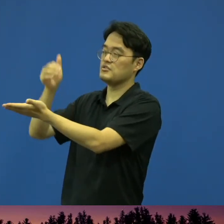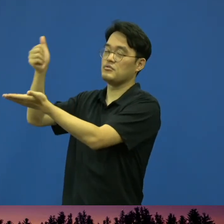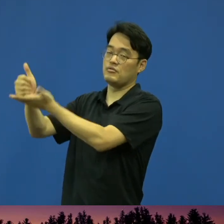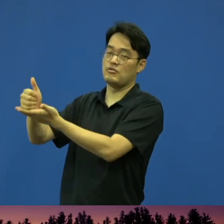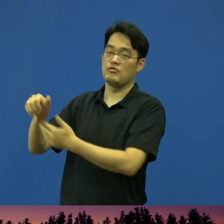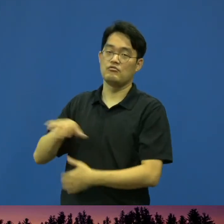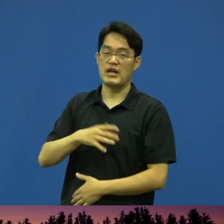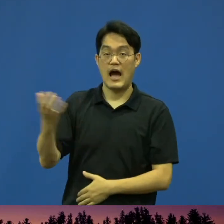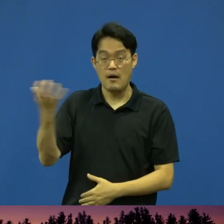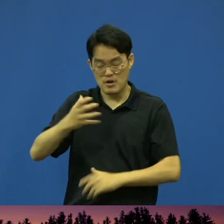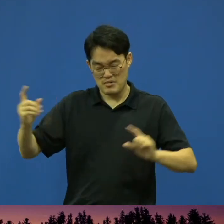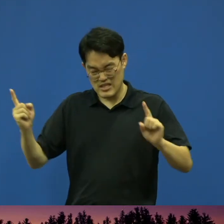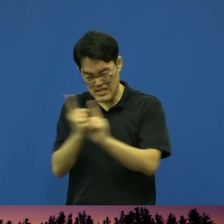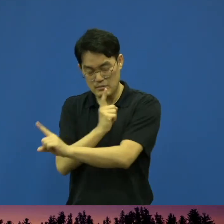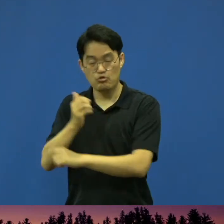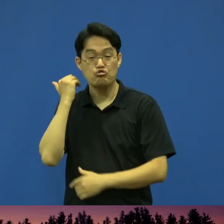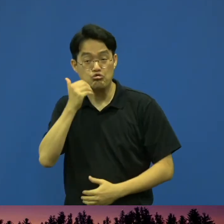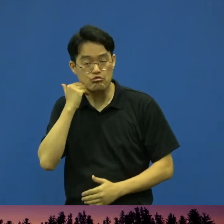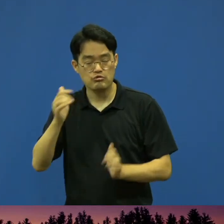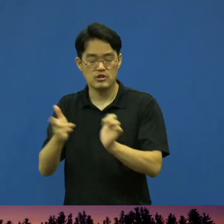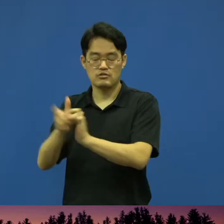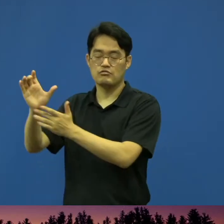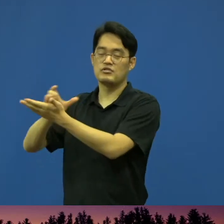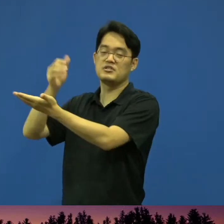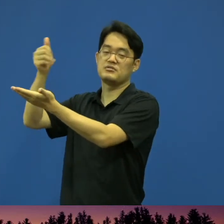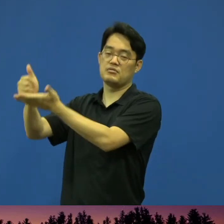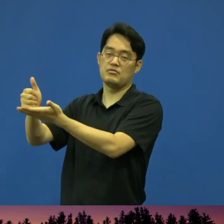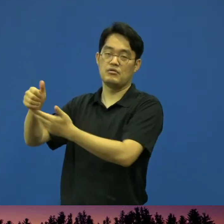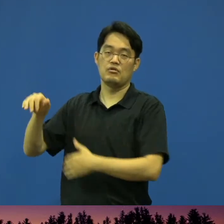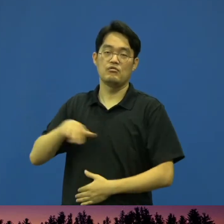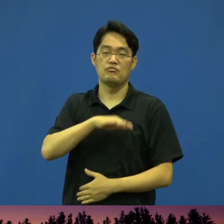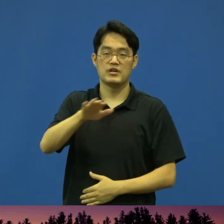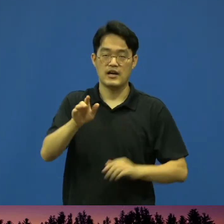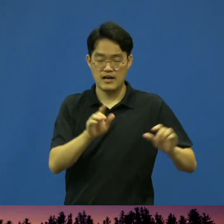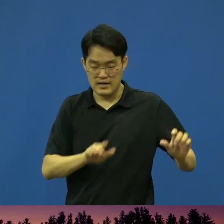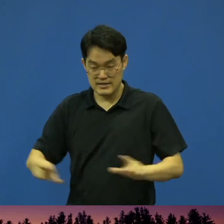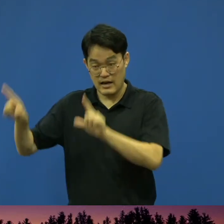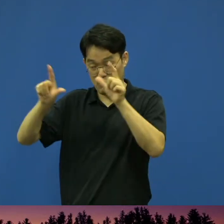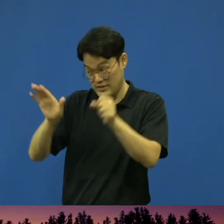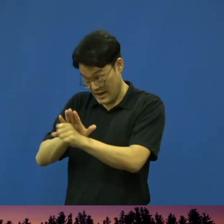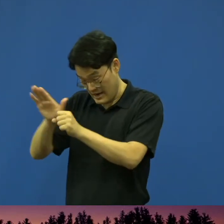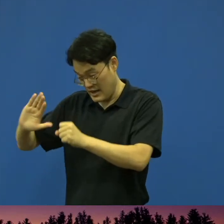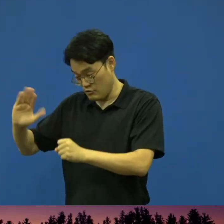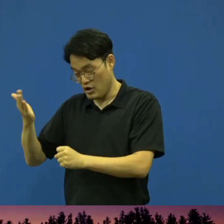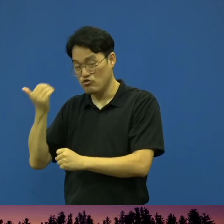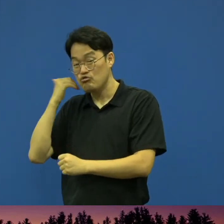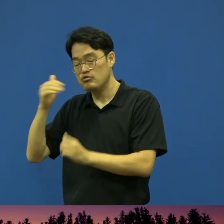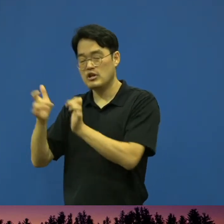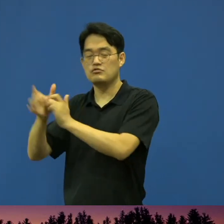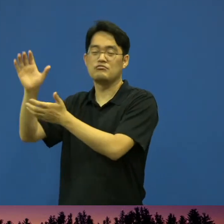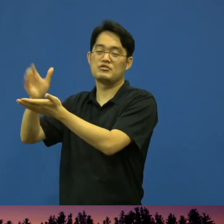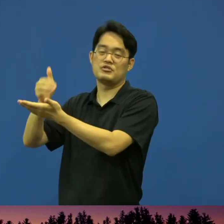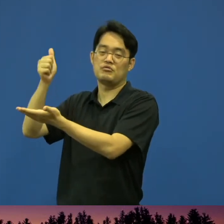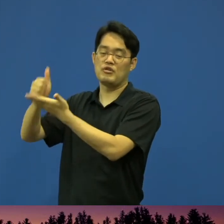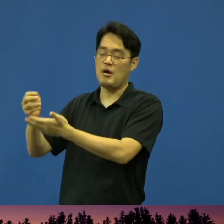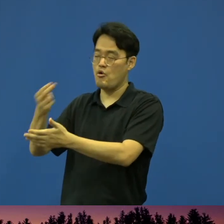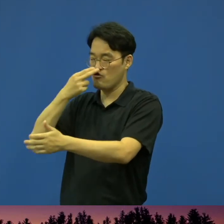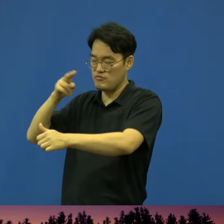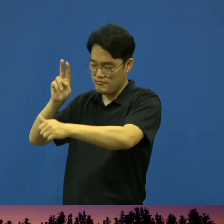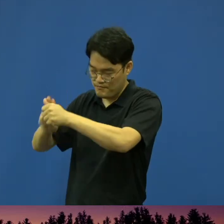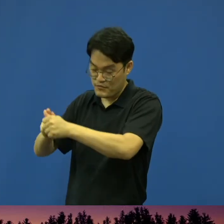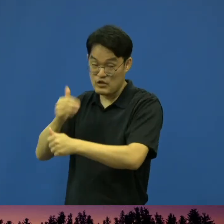우리의 아픔을 치료할 분은 누구십니까? 우리가 사랑해야 될 분은 누구십니까? 우리가 목숨을 걸어야 될